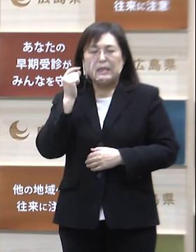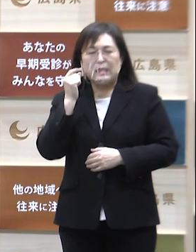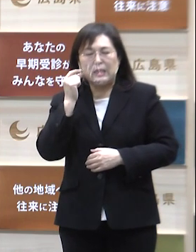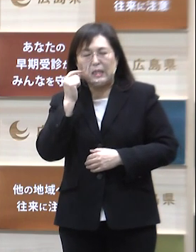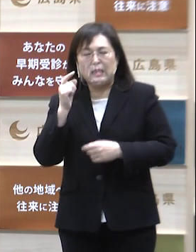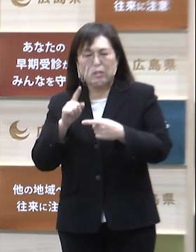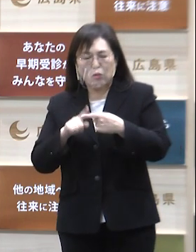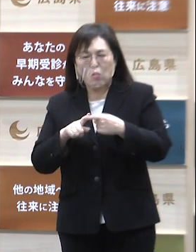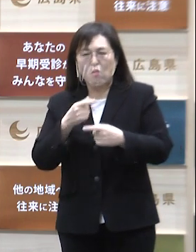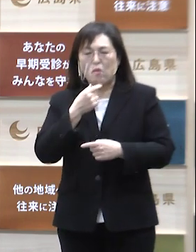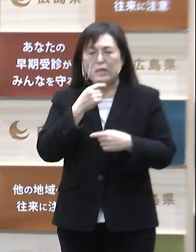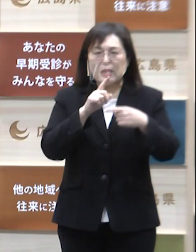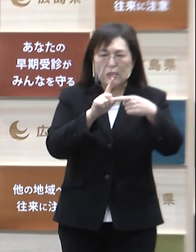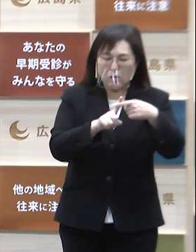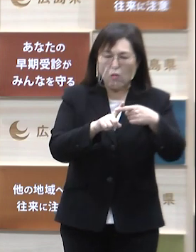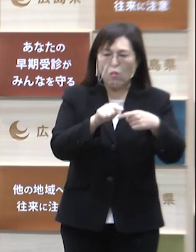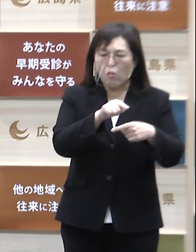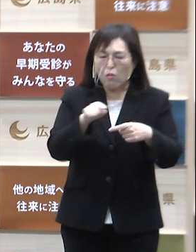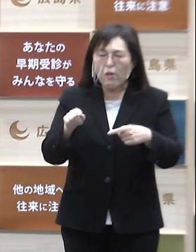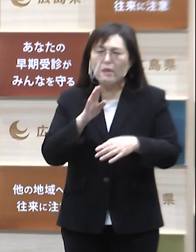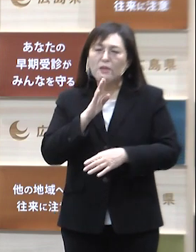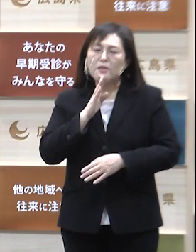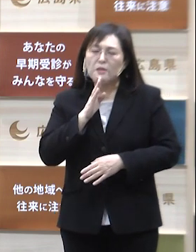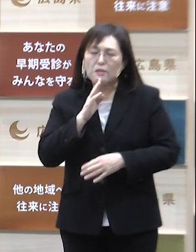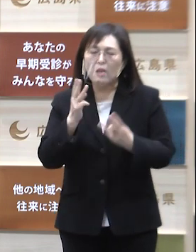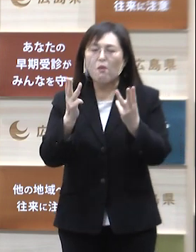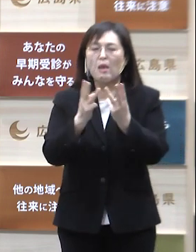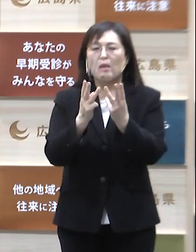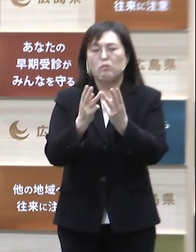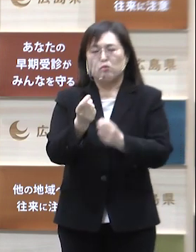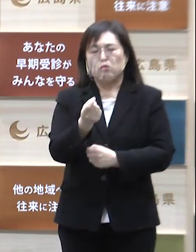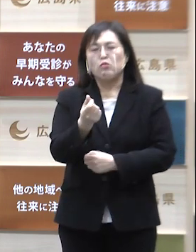ない、というふうに考えていますし、